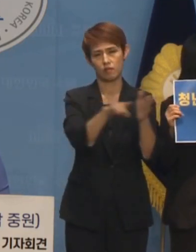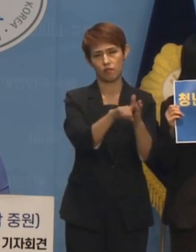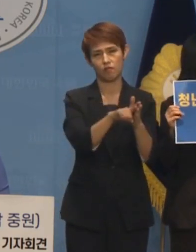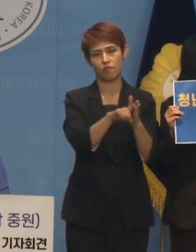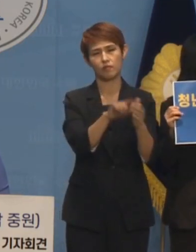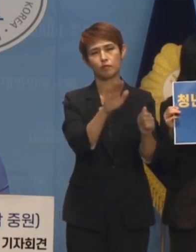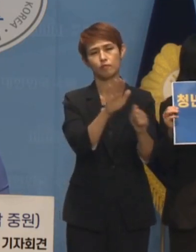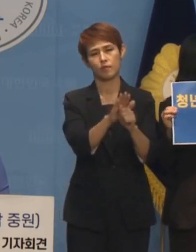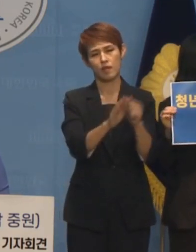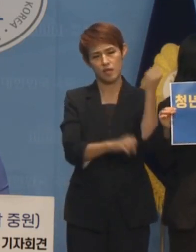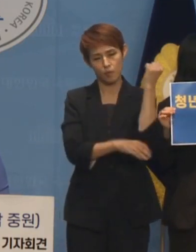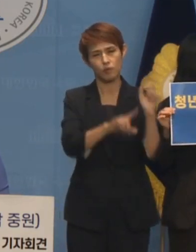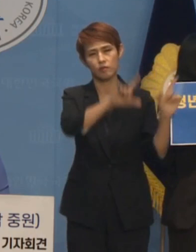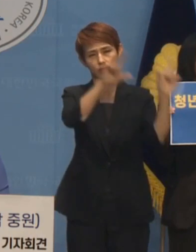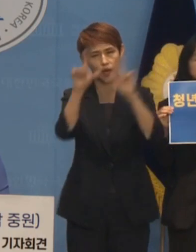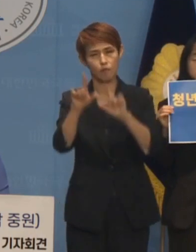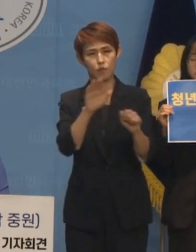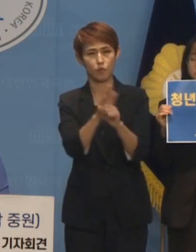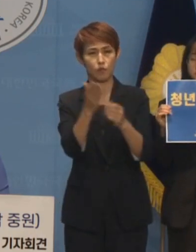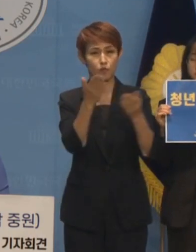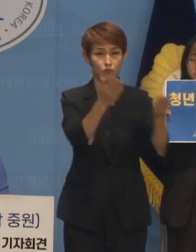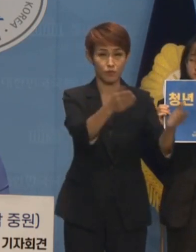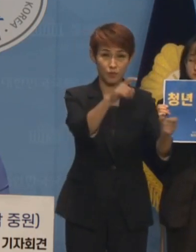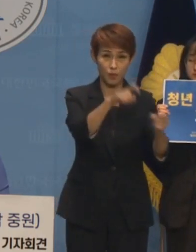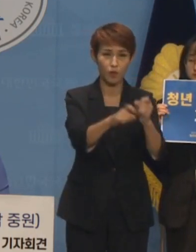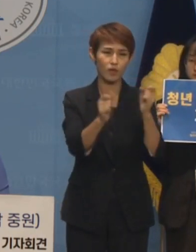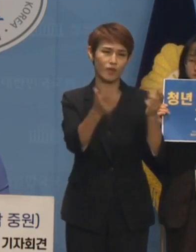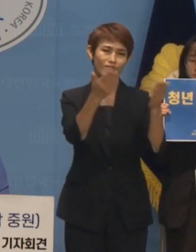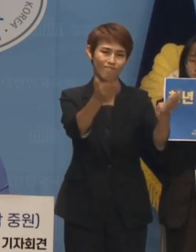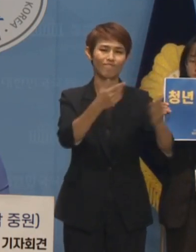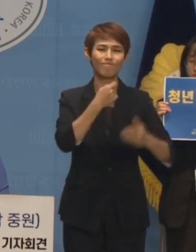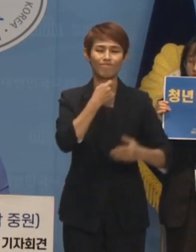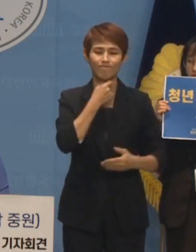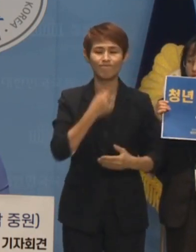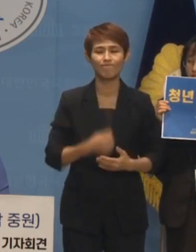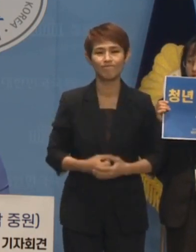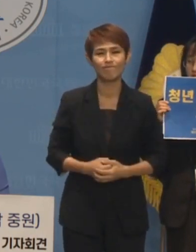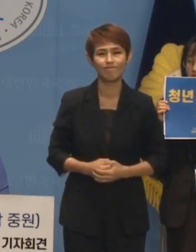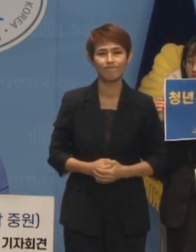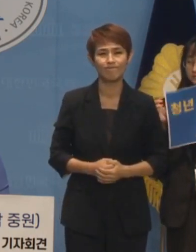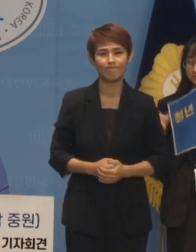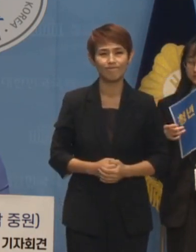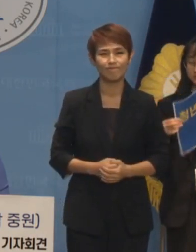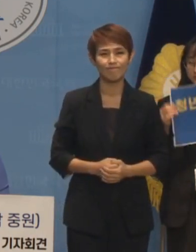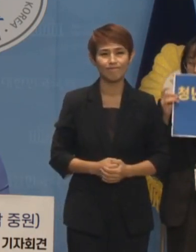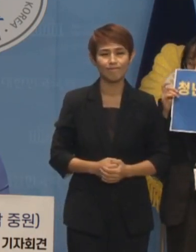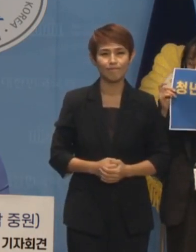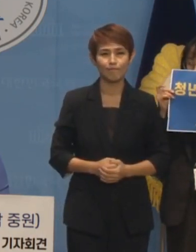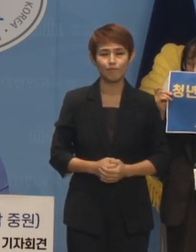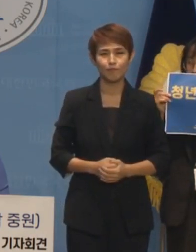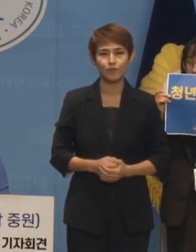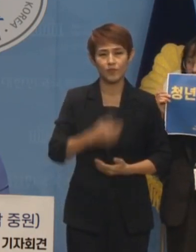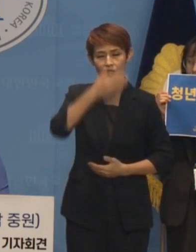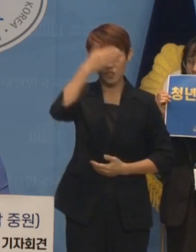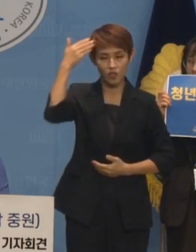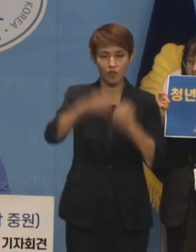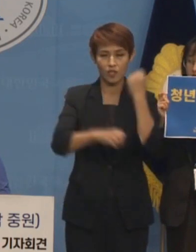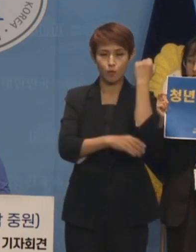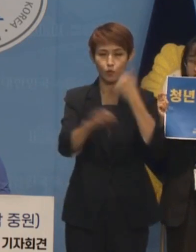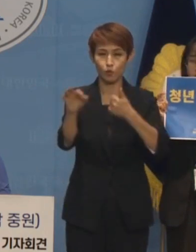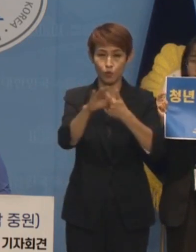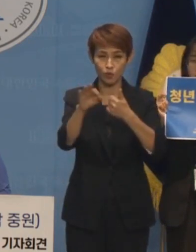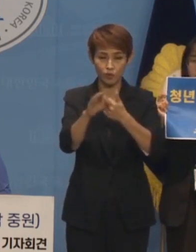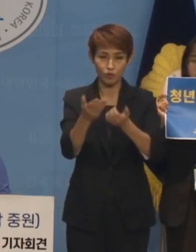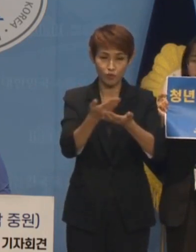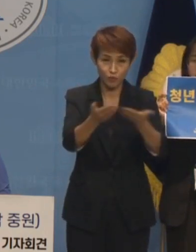작게나마 기본적인 삶을 영위해 나갈 수 있는 기회를 제공해 주길 바랍니다. 기존의 청년기본소득의 지급